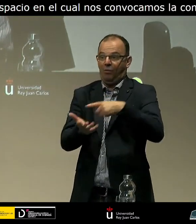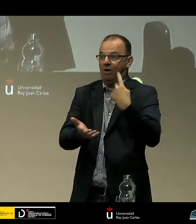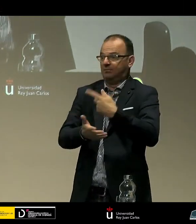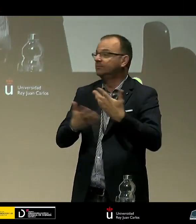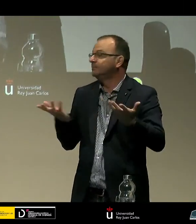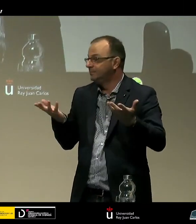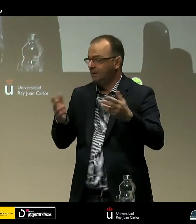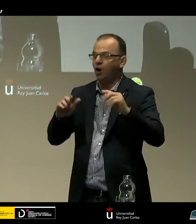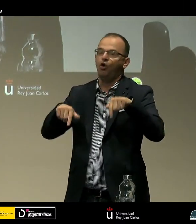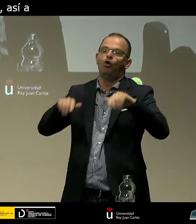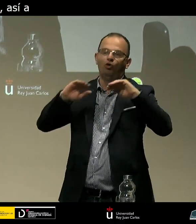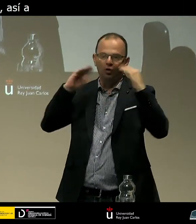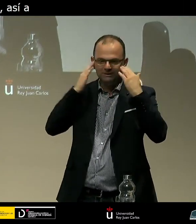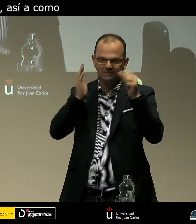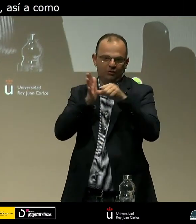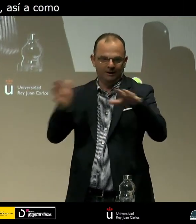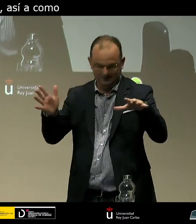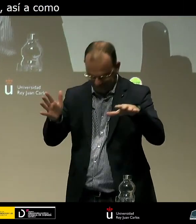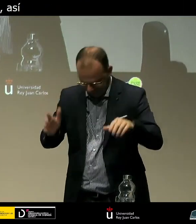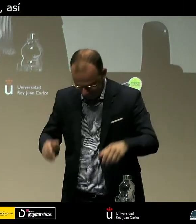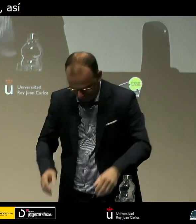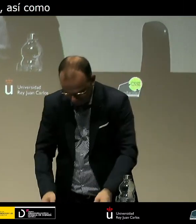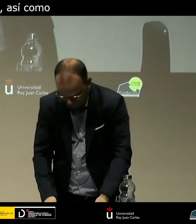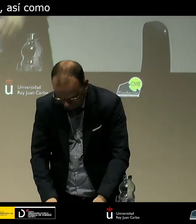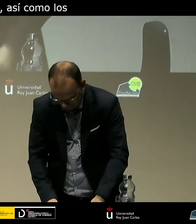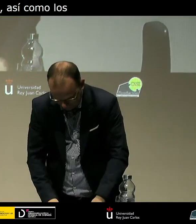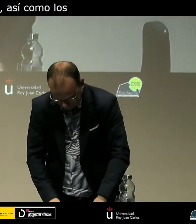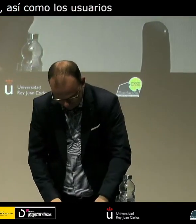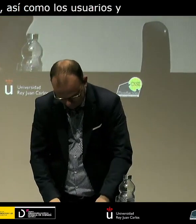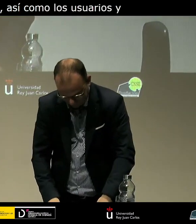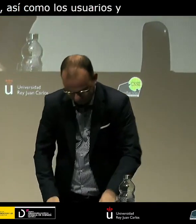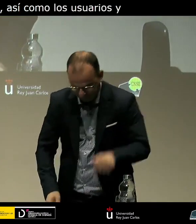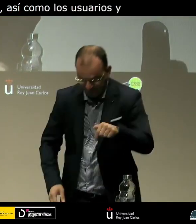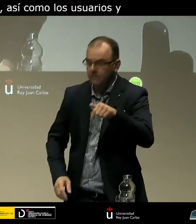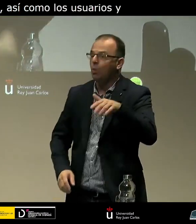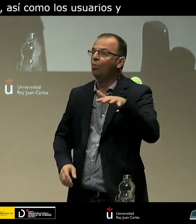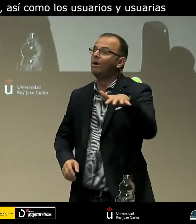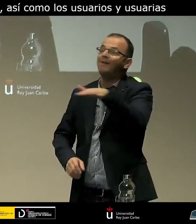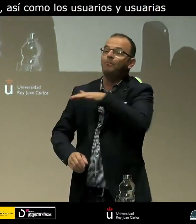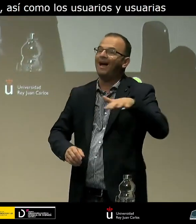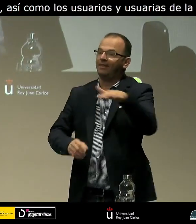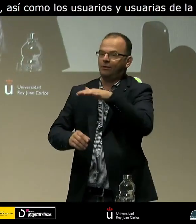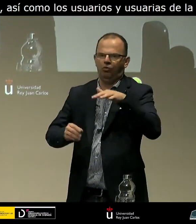como los usuarios y usuarias de la lengua en el Congreso del CNELSE.